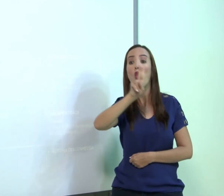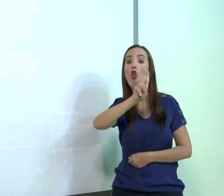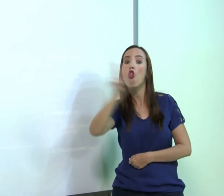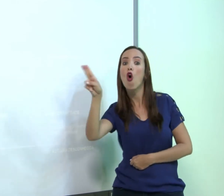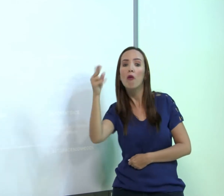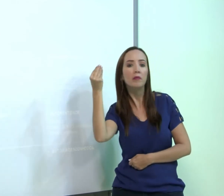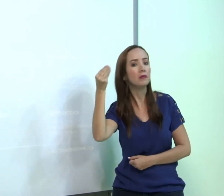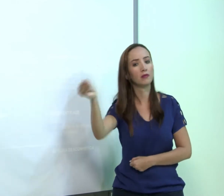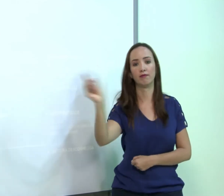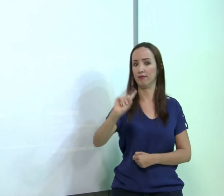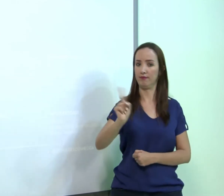Então,